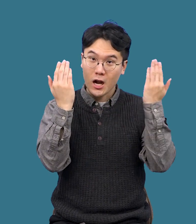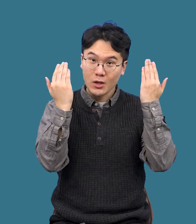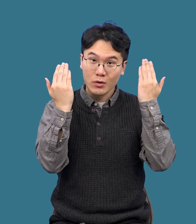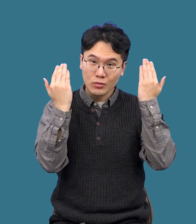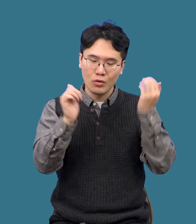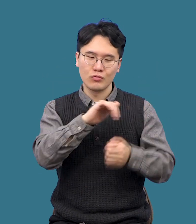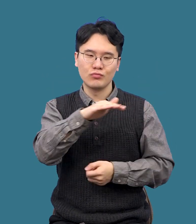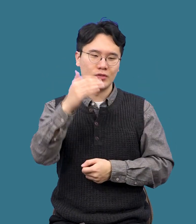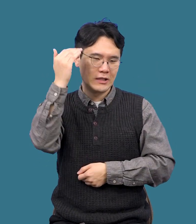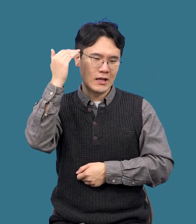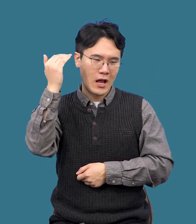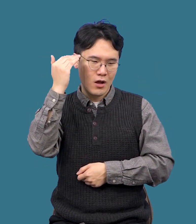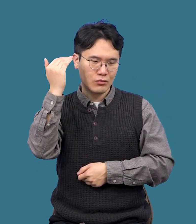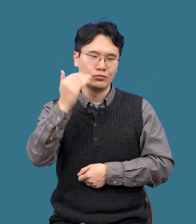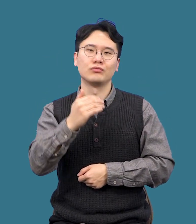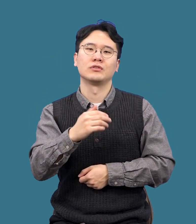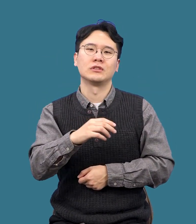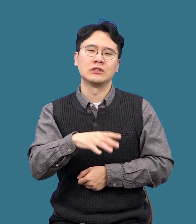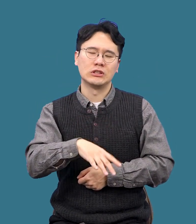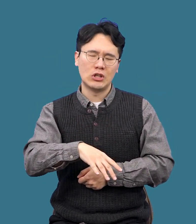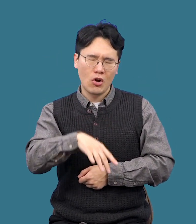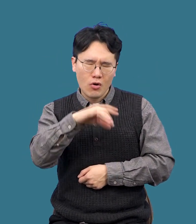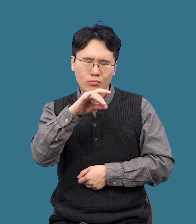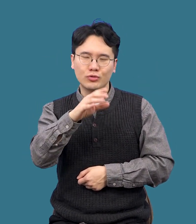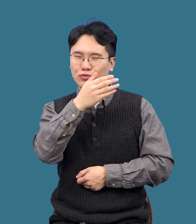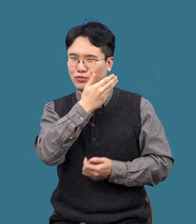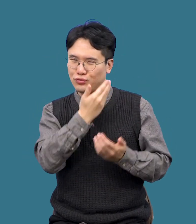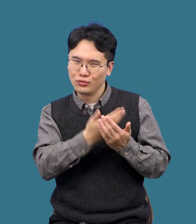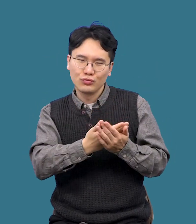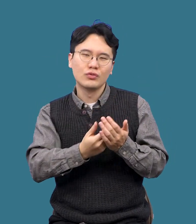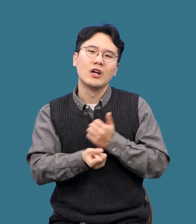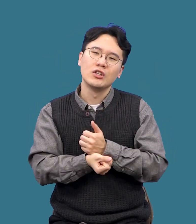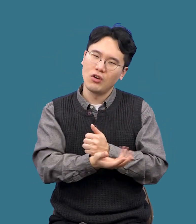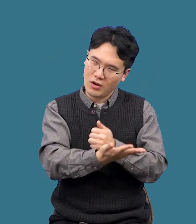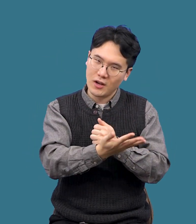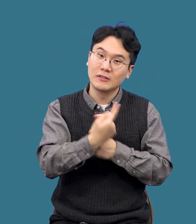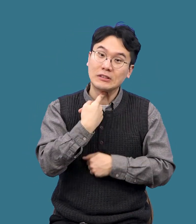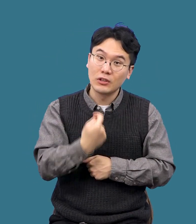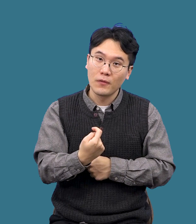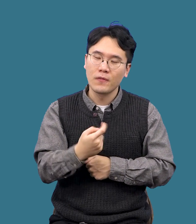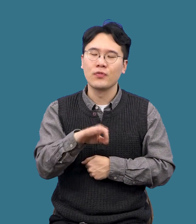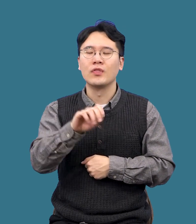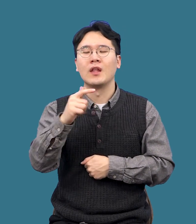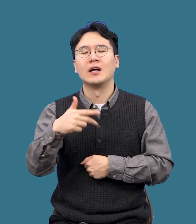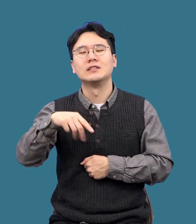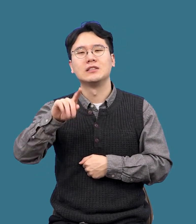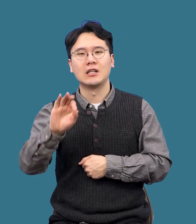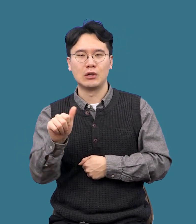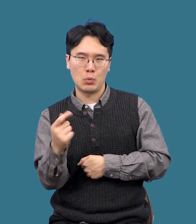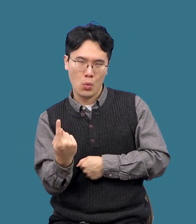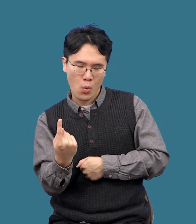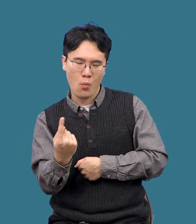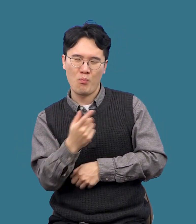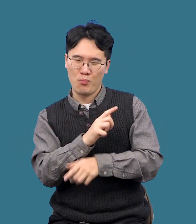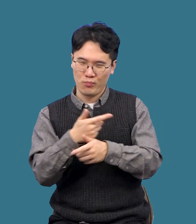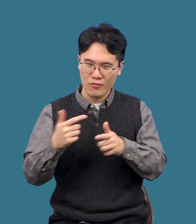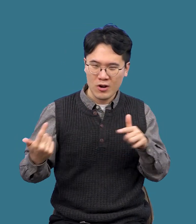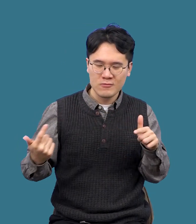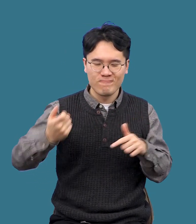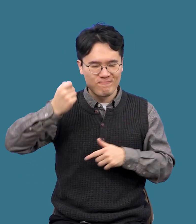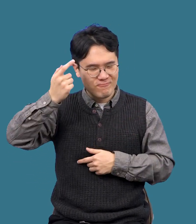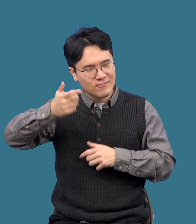애국지사 중에 중요한 영향력을 끼쳤던 김규식 선생, 도산 안창호 같은 지도자들이